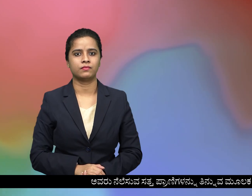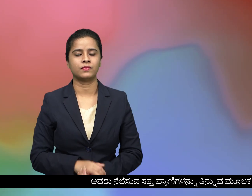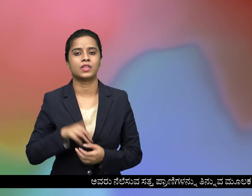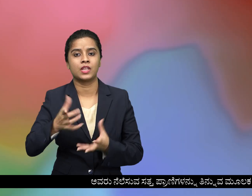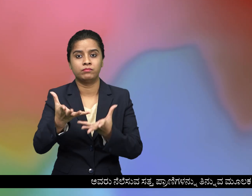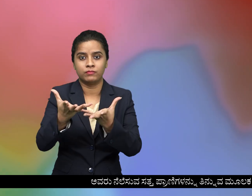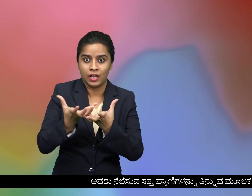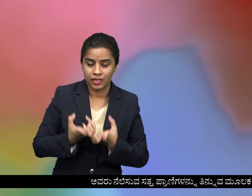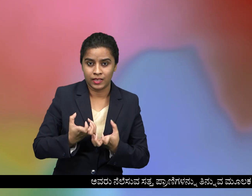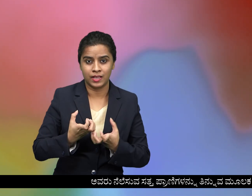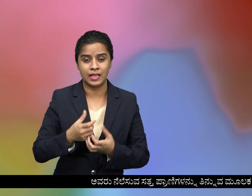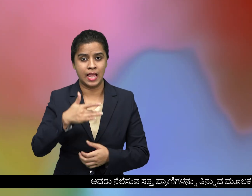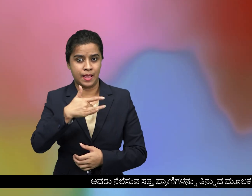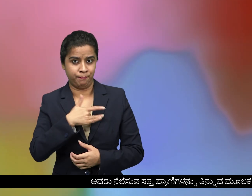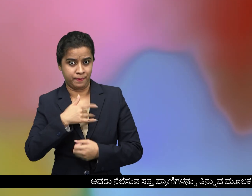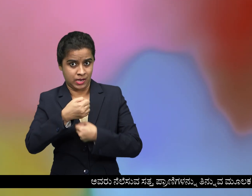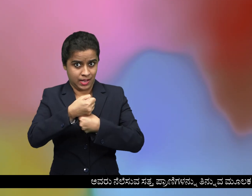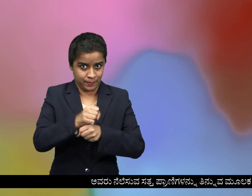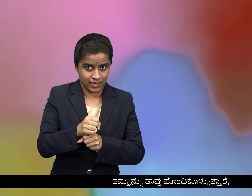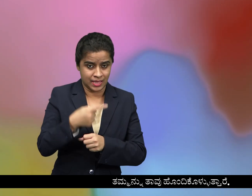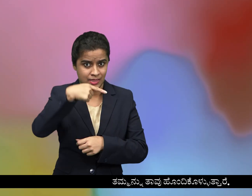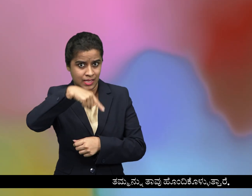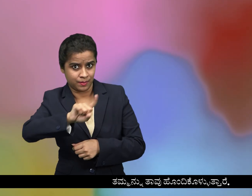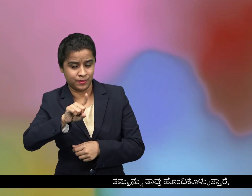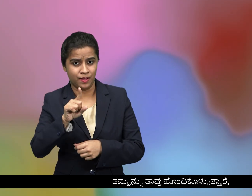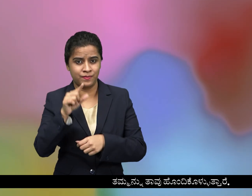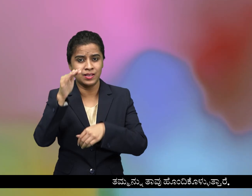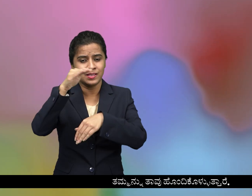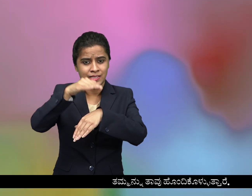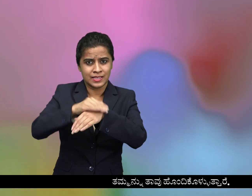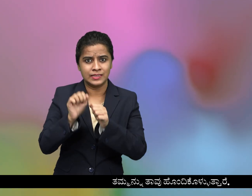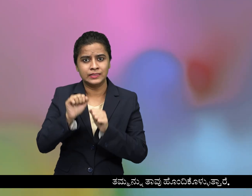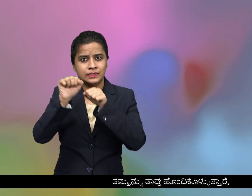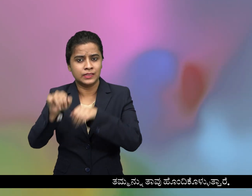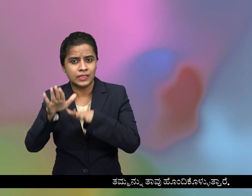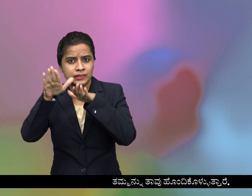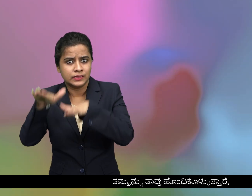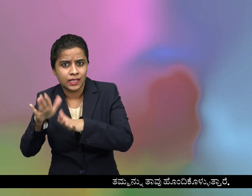ಅವರು ನೆಲೆಸುವ ಸತ್ತ ಪ್ರಾಣಿಗಳನ್ನು ತಿನ್ನುವ ಮೂಲಕ ತಮ್ಮನ್ನ ತಾವು ಹೊಂದಿಕೊಳ್ಳುತ್ತಾರೆ.